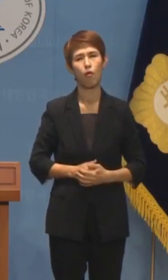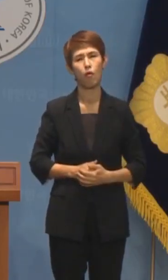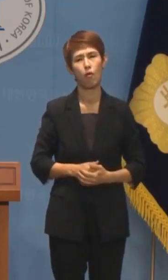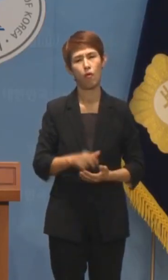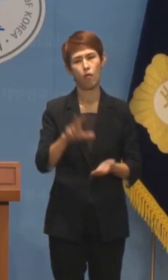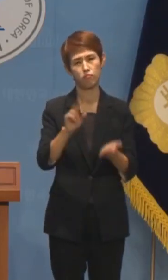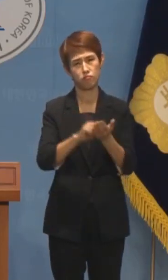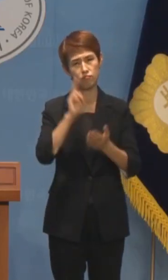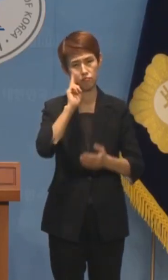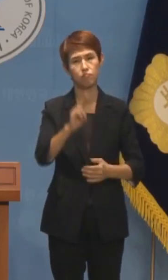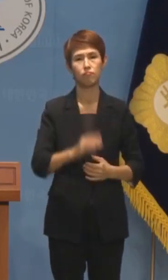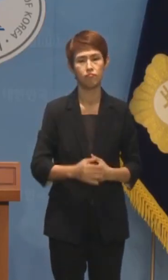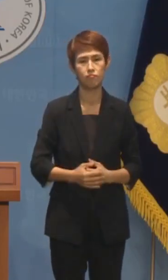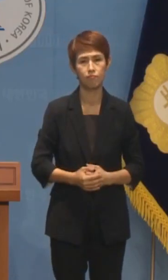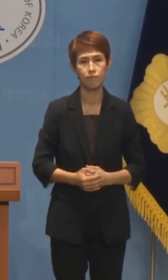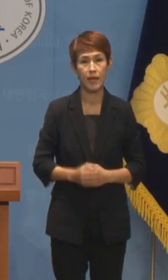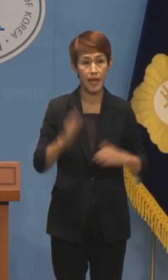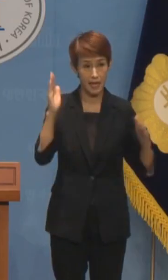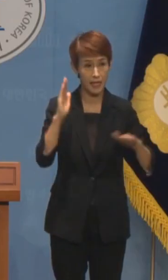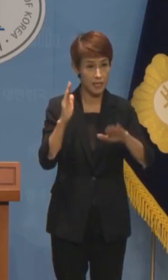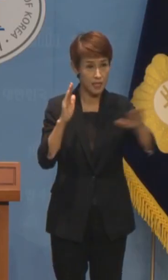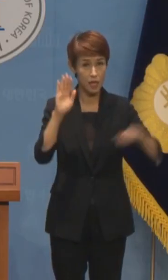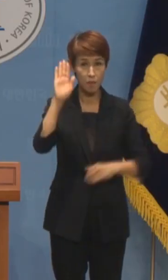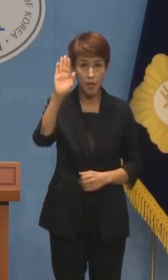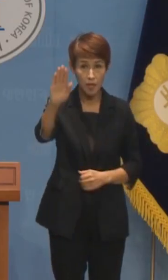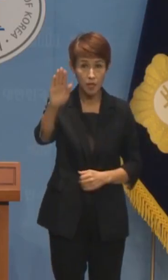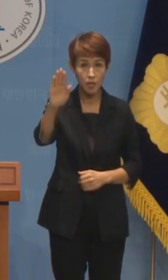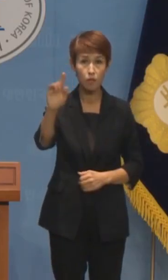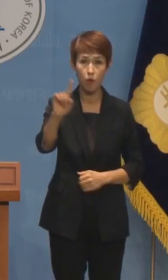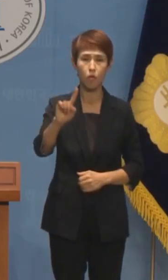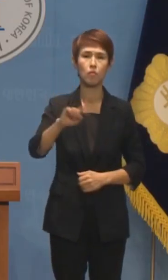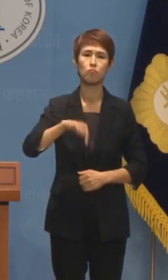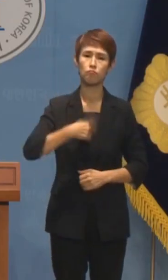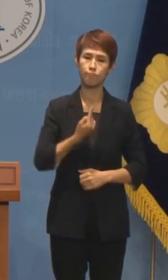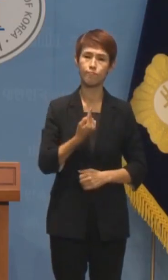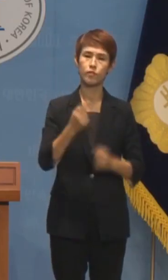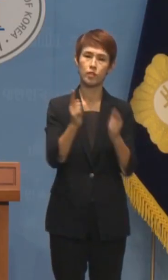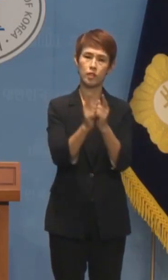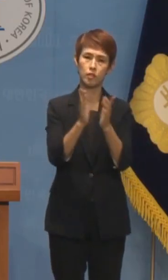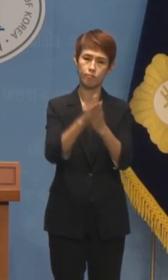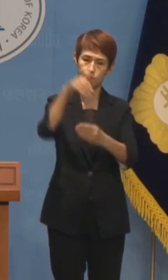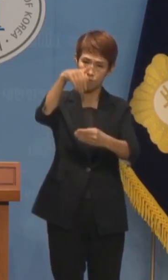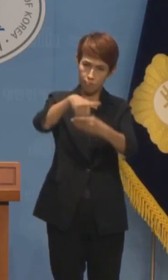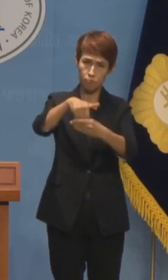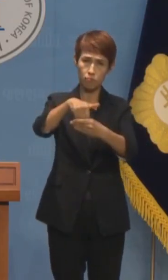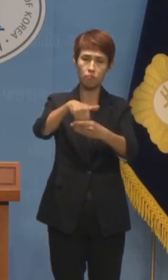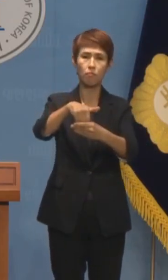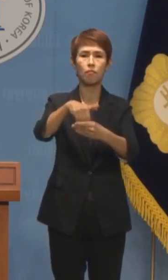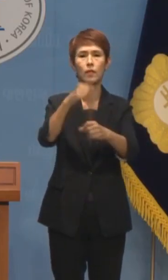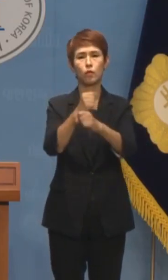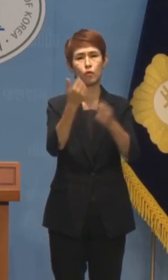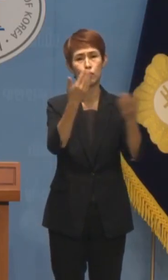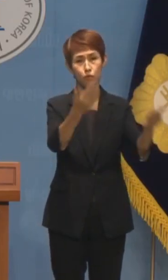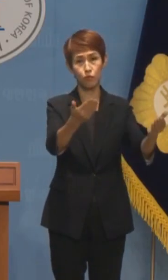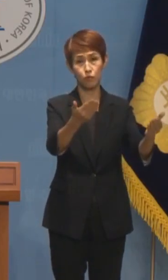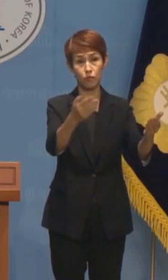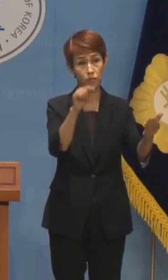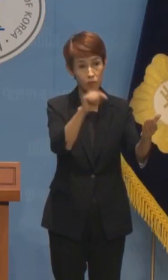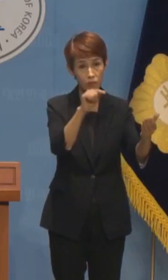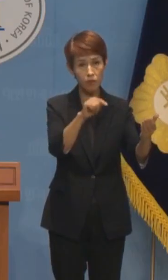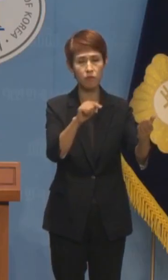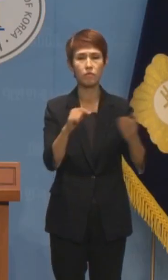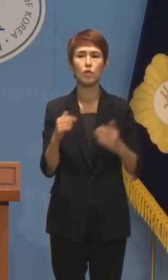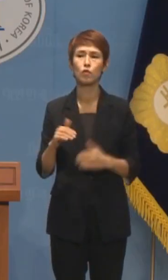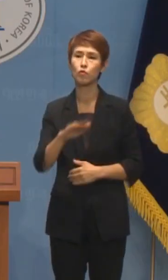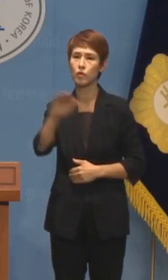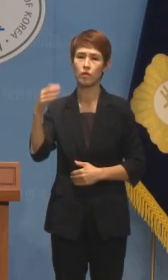비극입니다. 학생들의 미래는 학생들이 자신의 손으로 선택할 수 있도록 해주는 것이야말로 우리